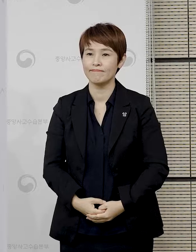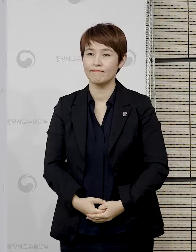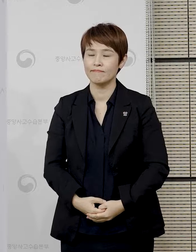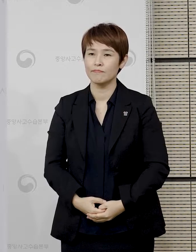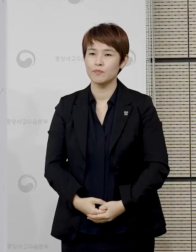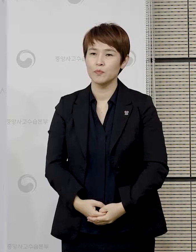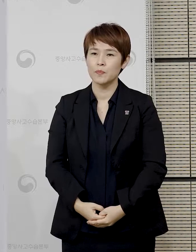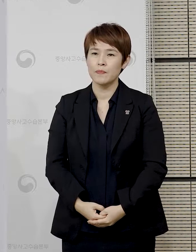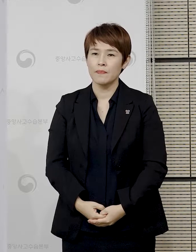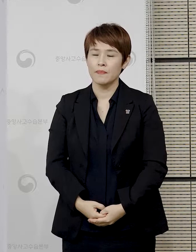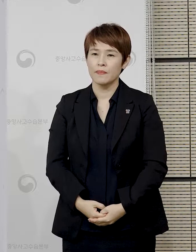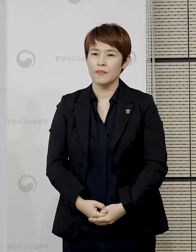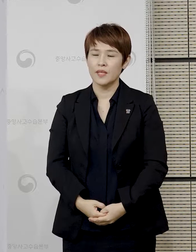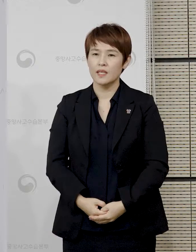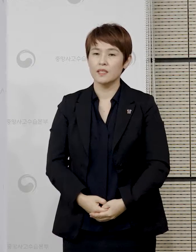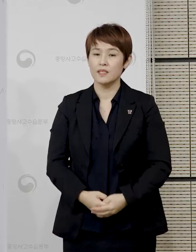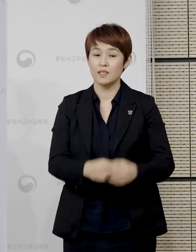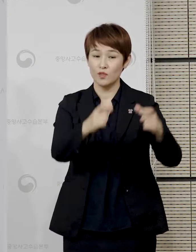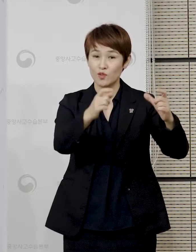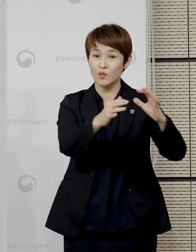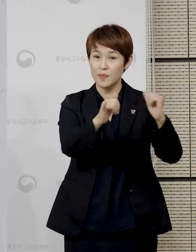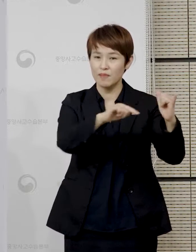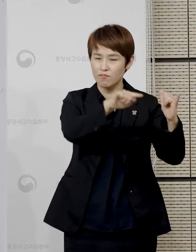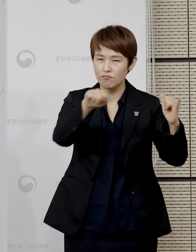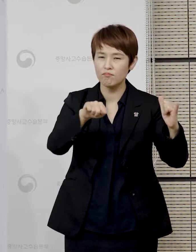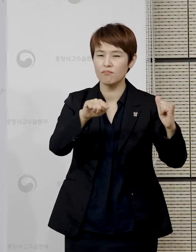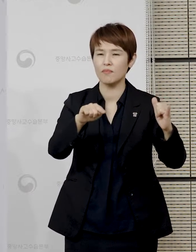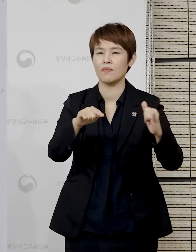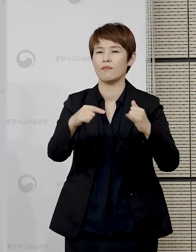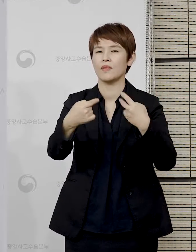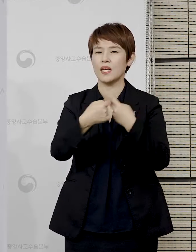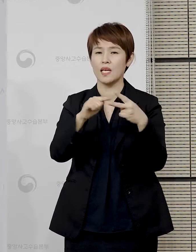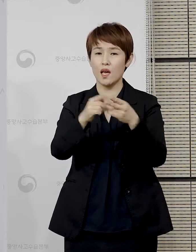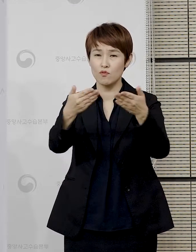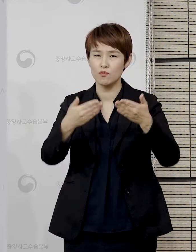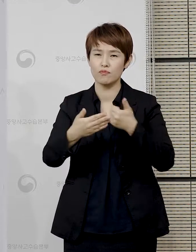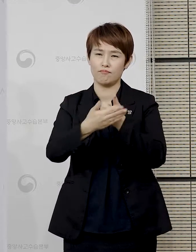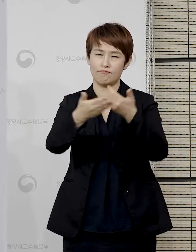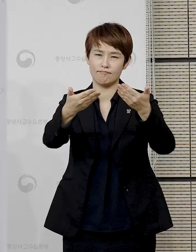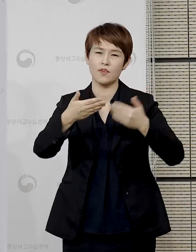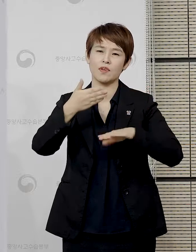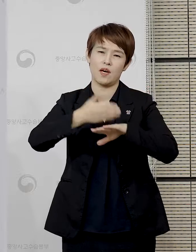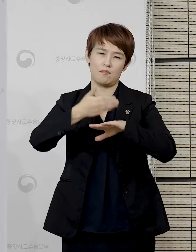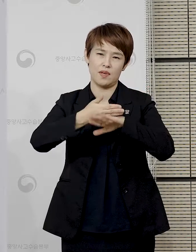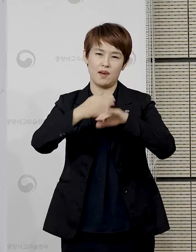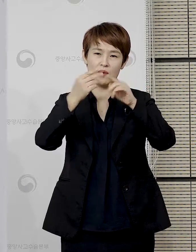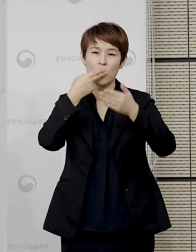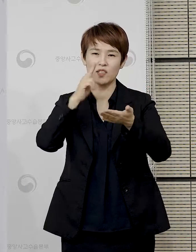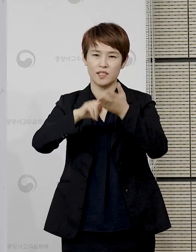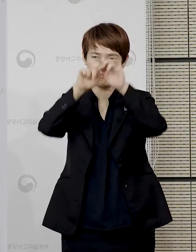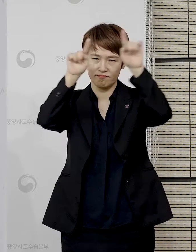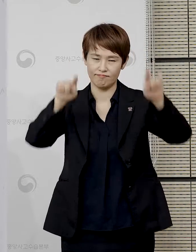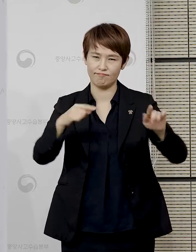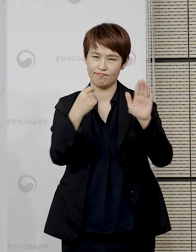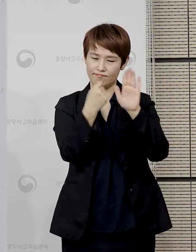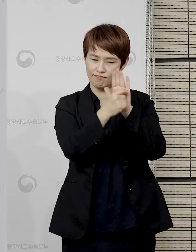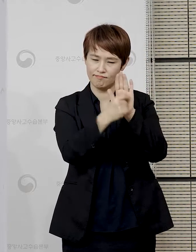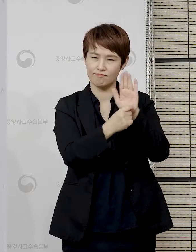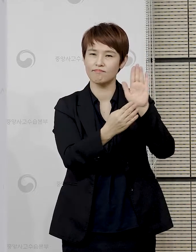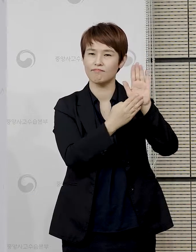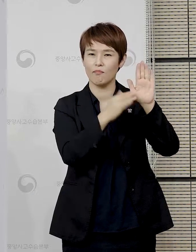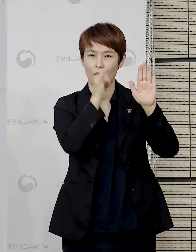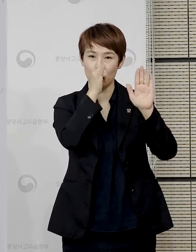특히 해당 지역 주민들의 이해와 성원에 대한 감사 내용도 다수 포함되어 있다라는 점을